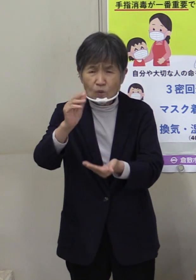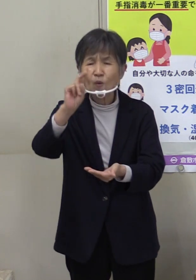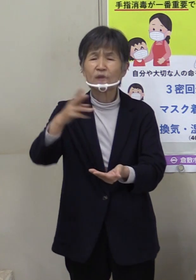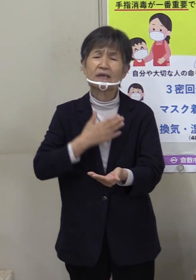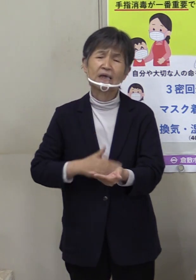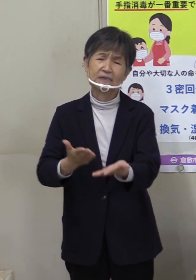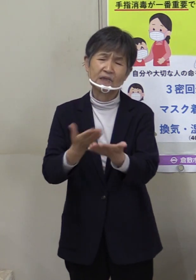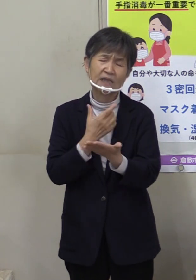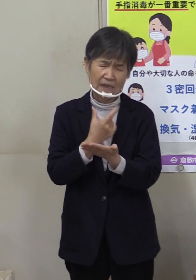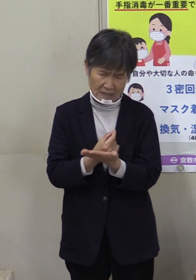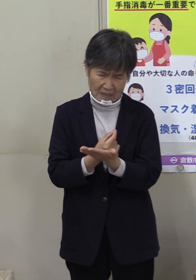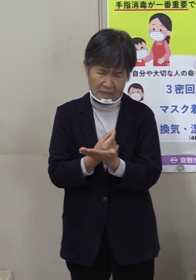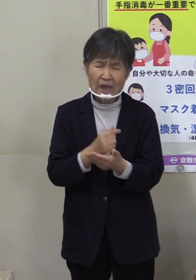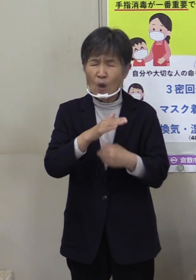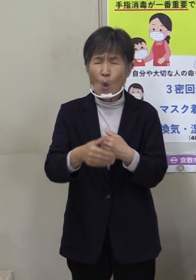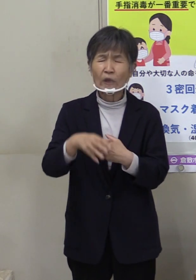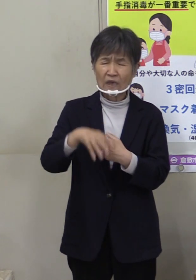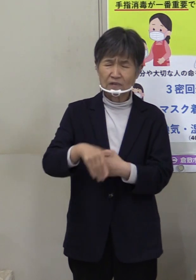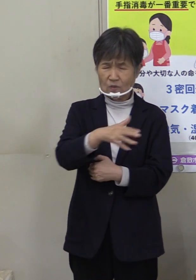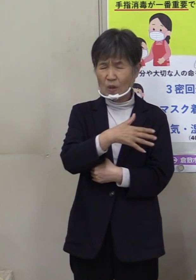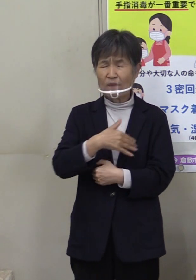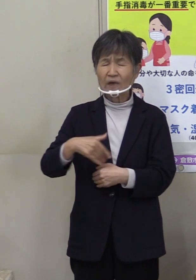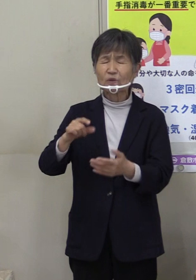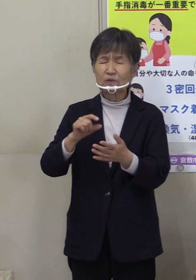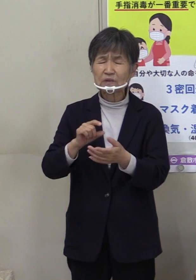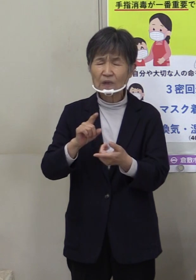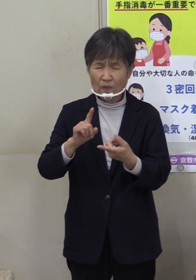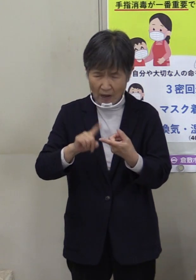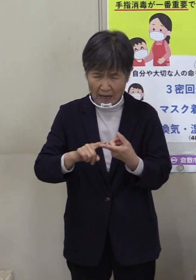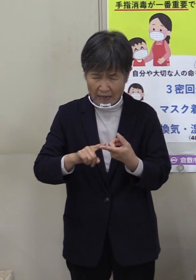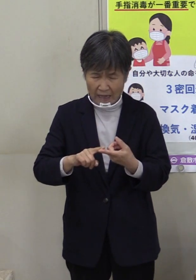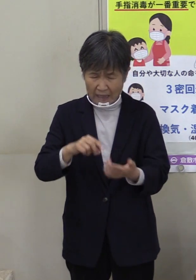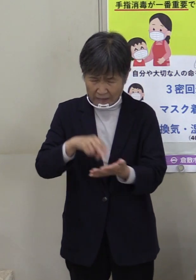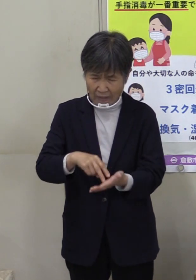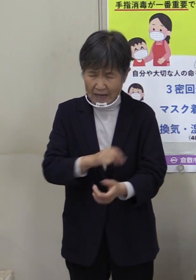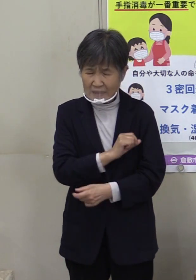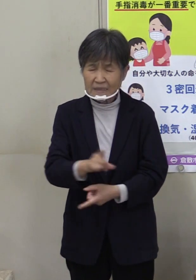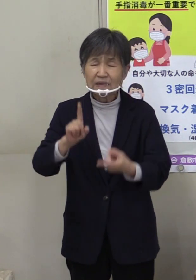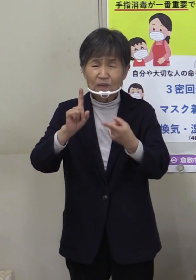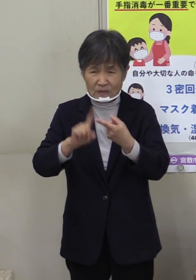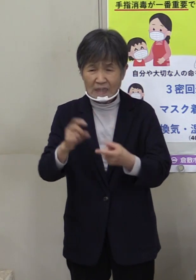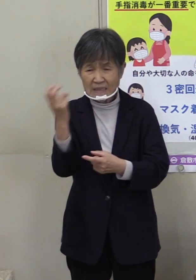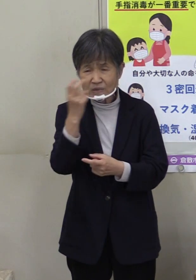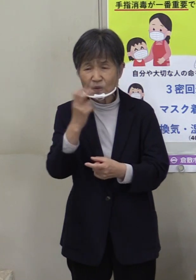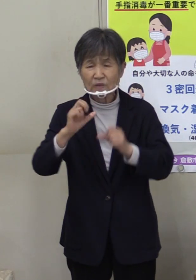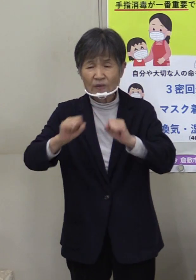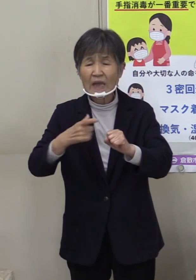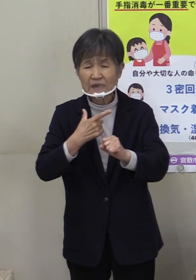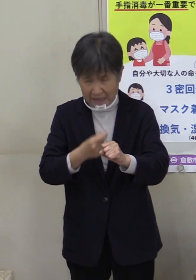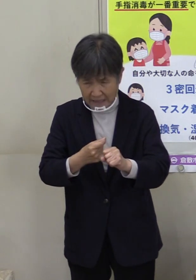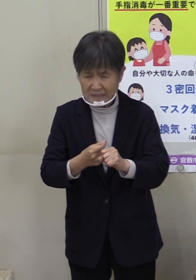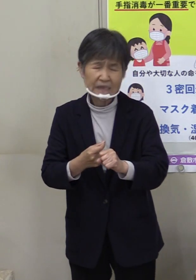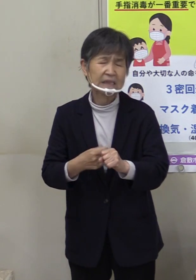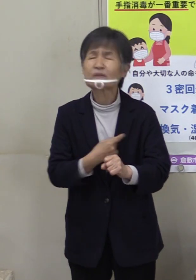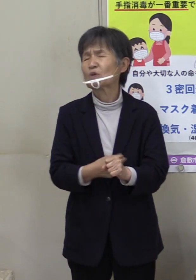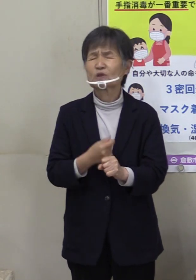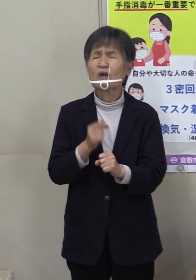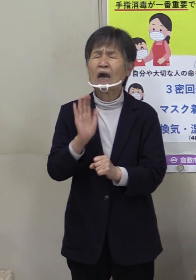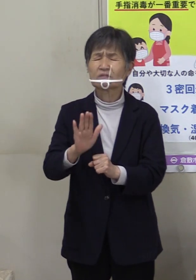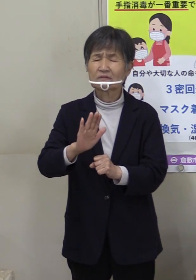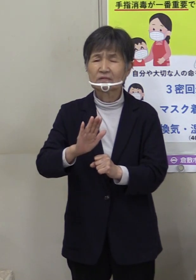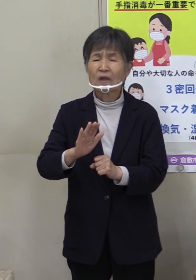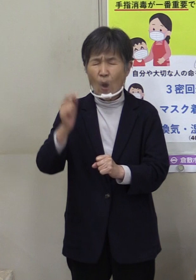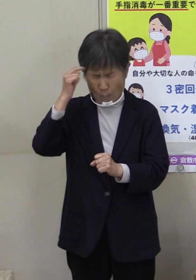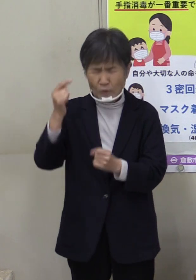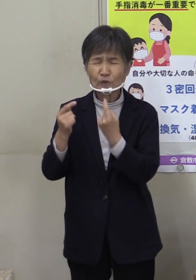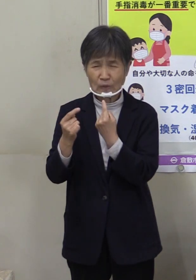思っております。こちらとしては積極的に疫学調査をやりたいというのは十分なんですけども、十分思